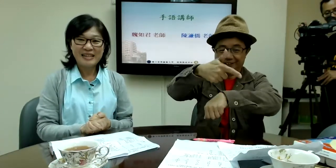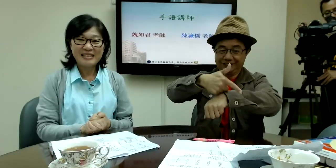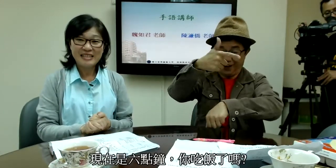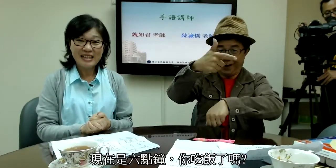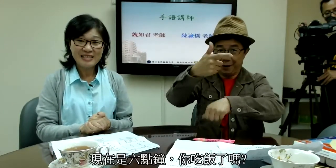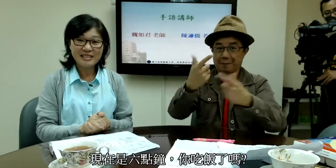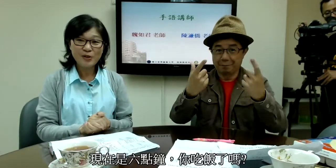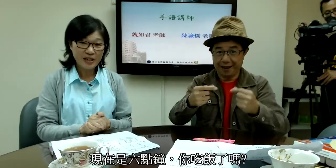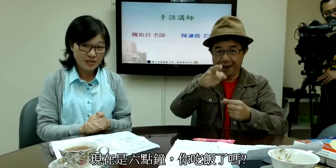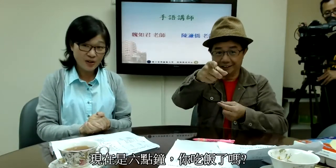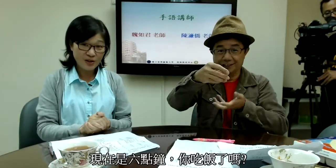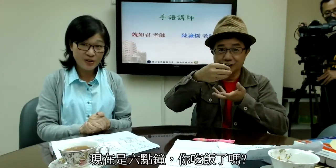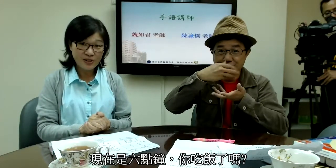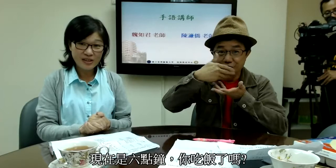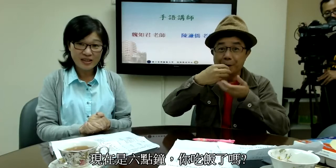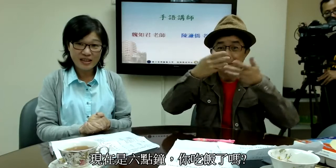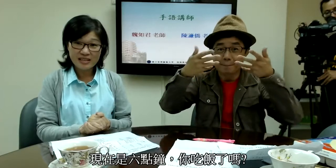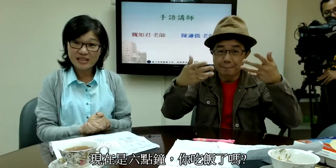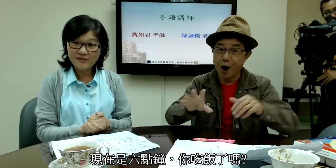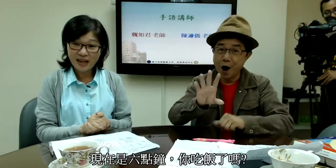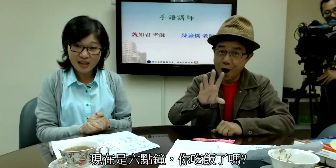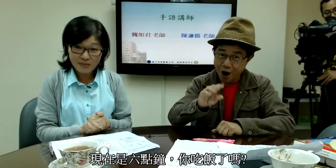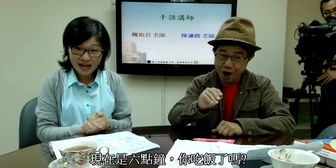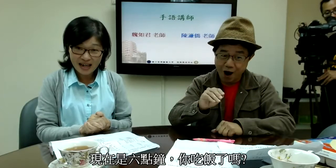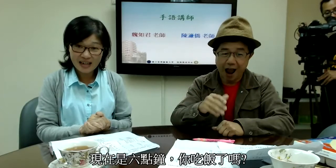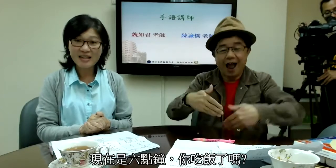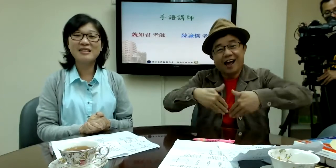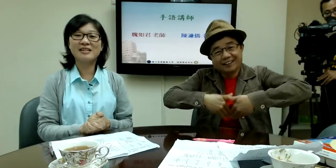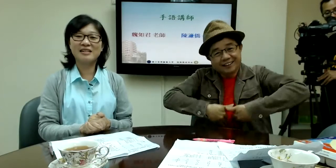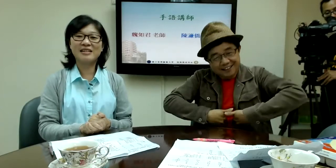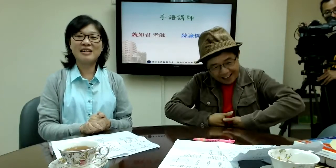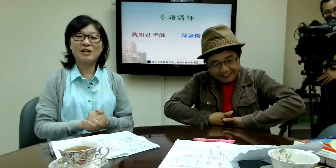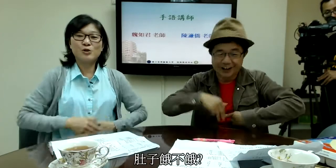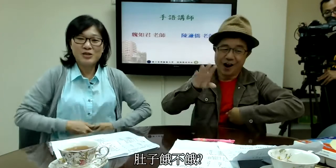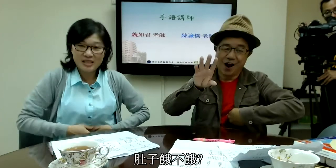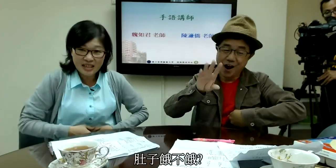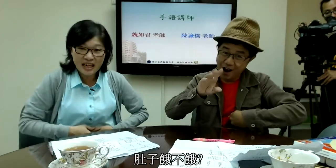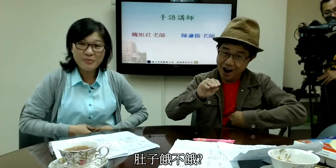现在是6点钟，你吃饭了吗？肚子饿不